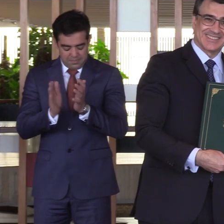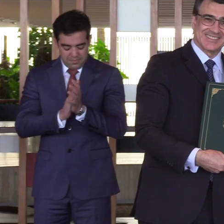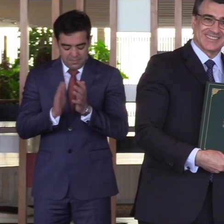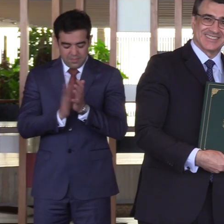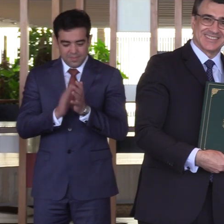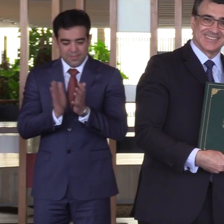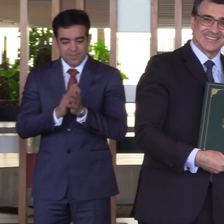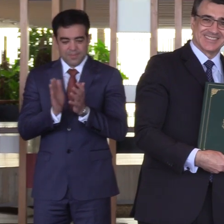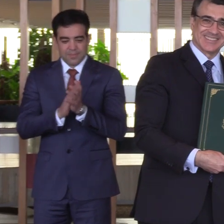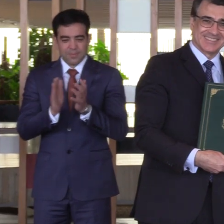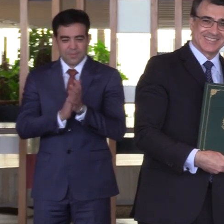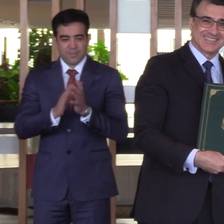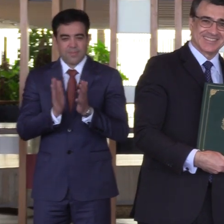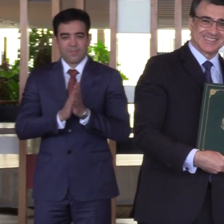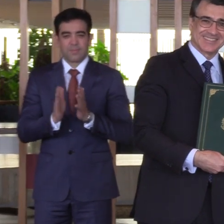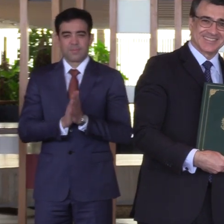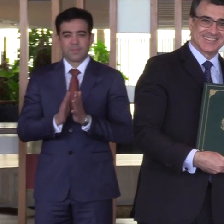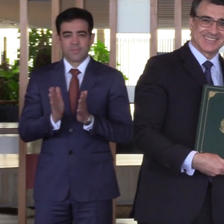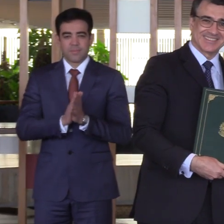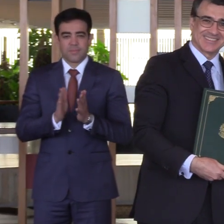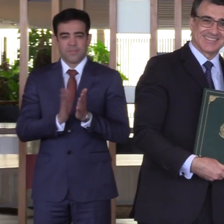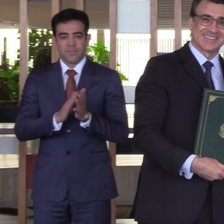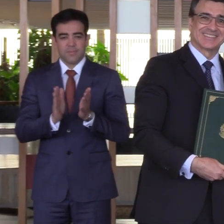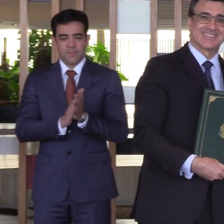da União.